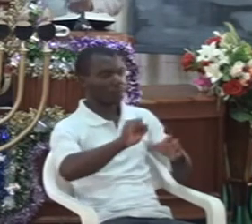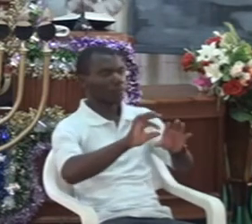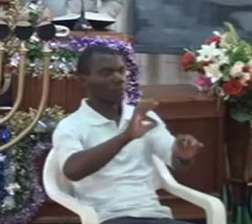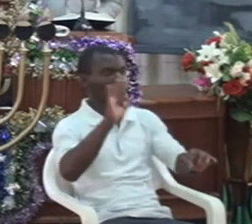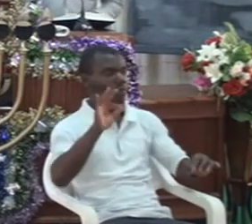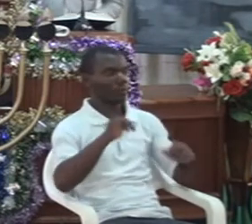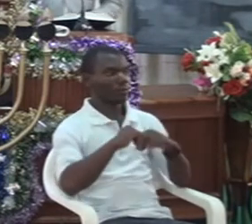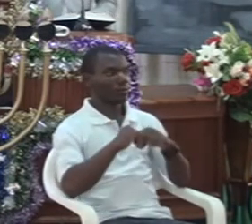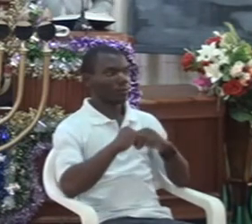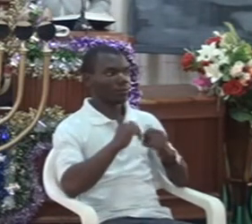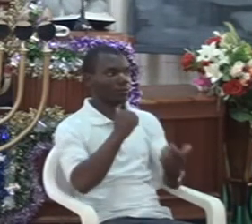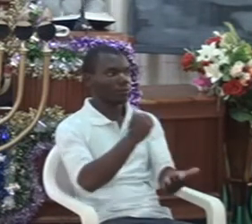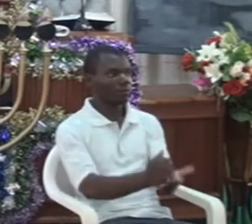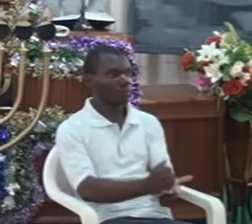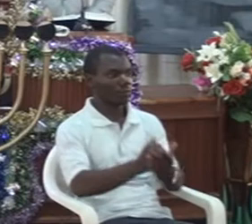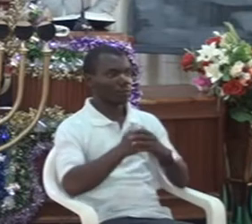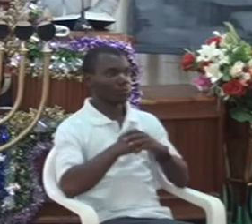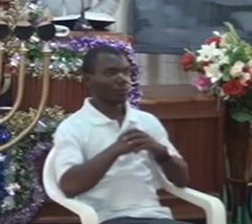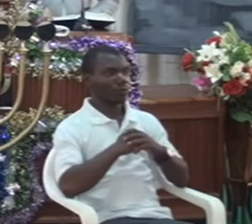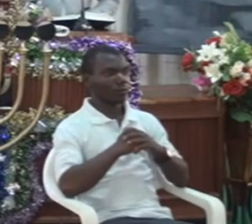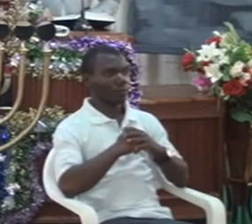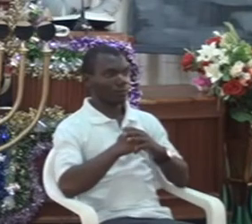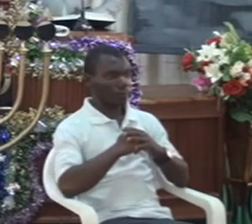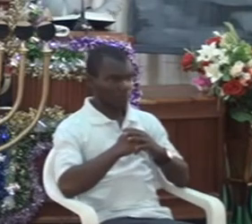Roho Mtakatifu. Amen. Amen.